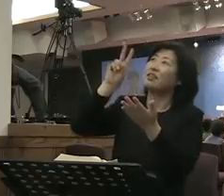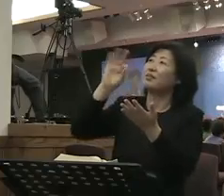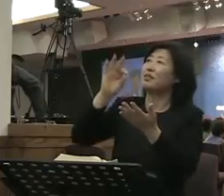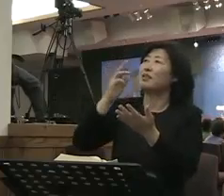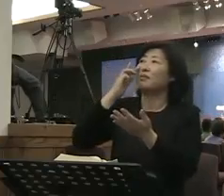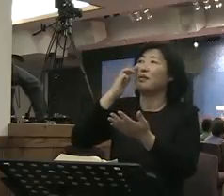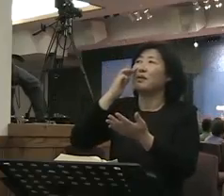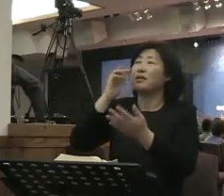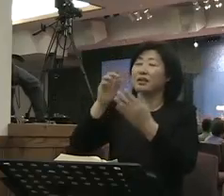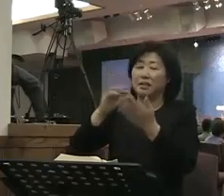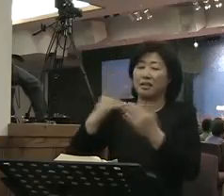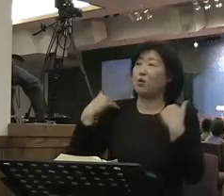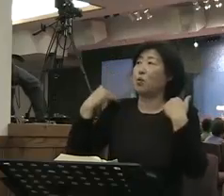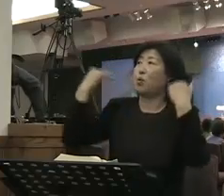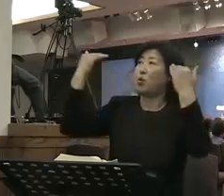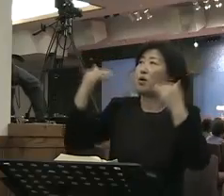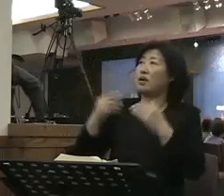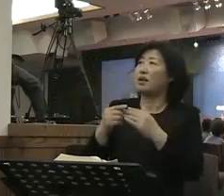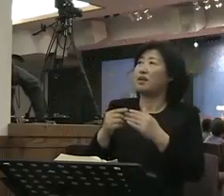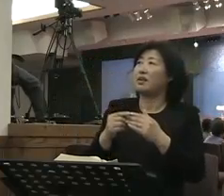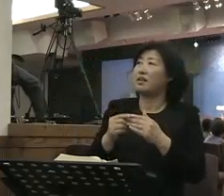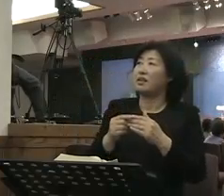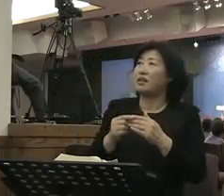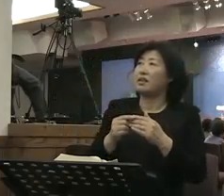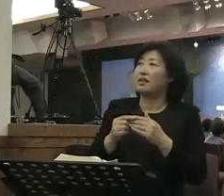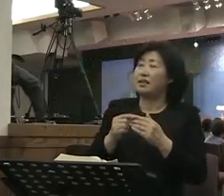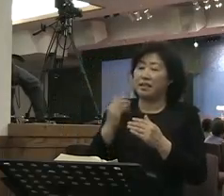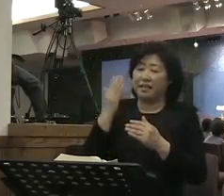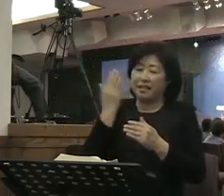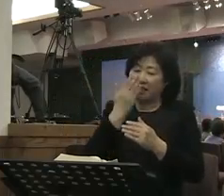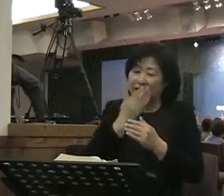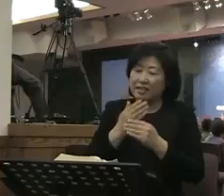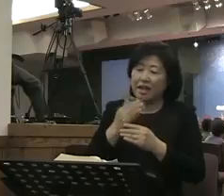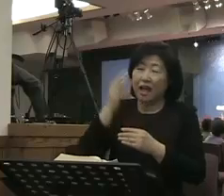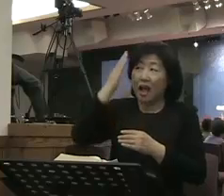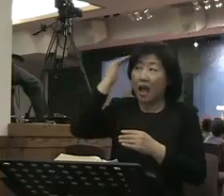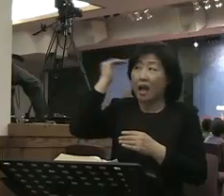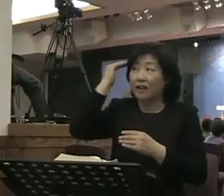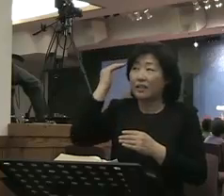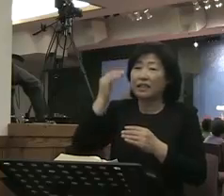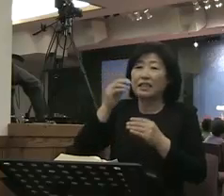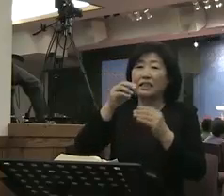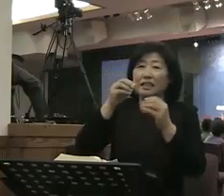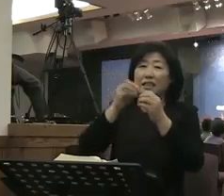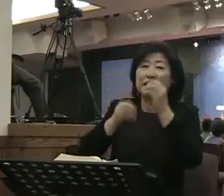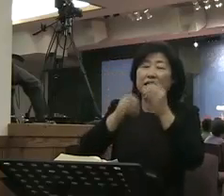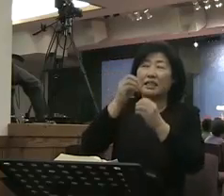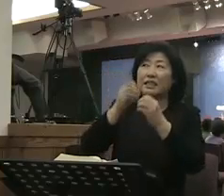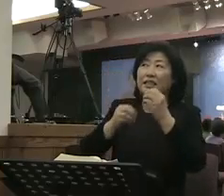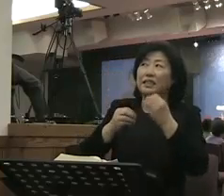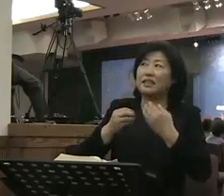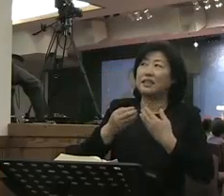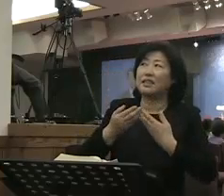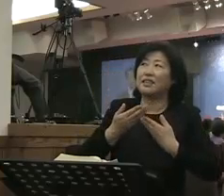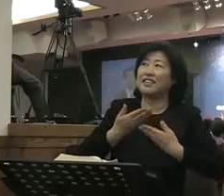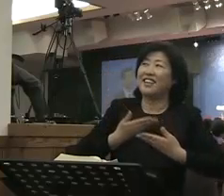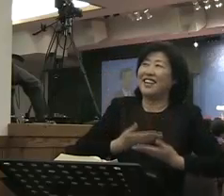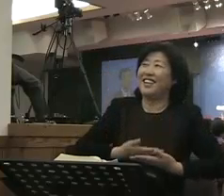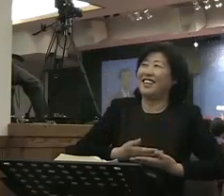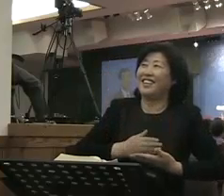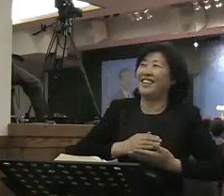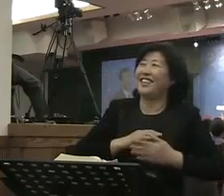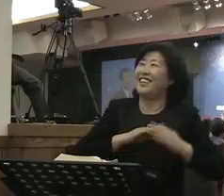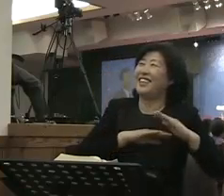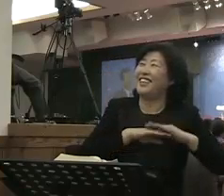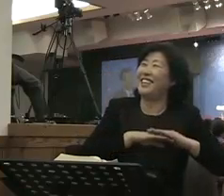저는 미국에서 살아갔고 이런 순수한 한국 시를 보면 그냥 잠재되어 있던 저의 그 영성이라고는 할 수